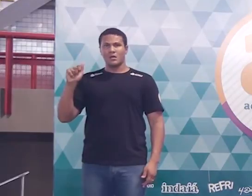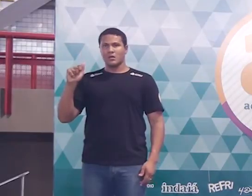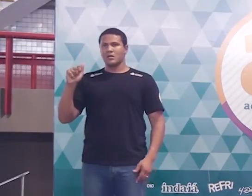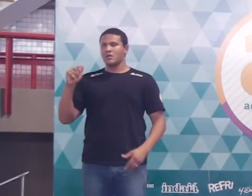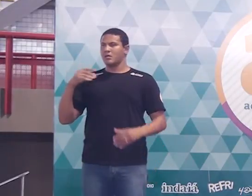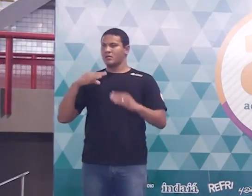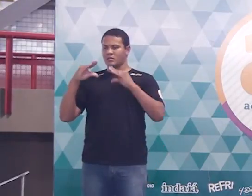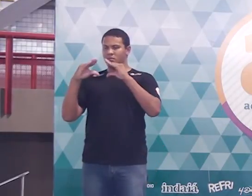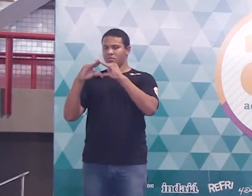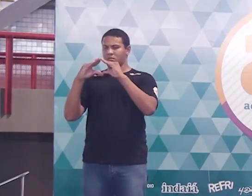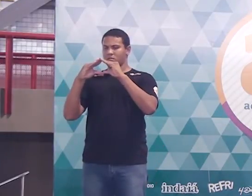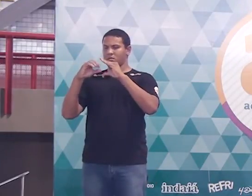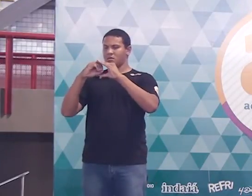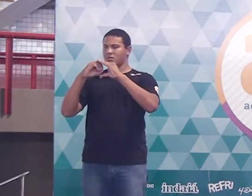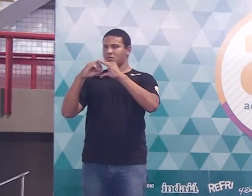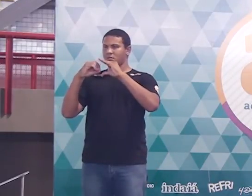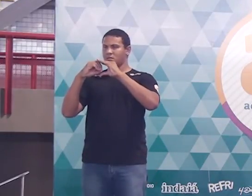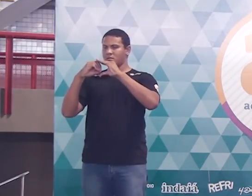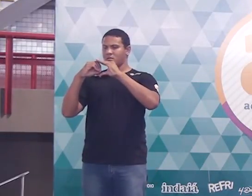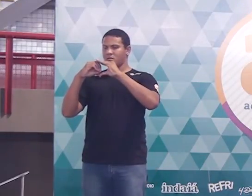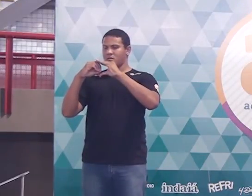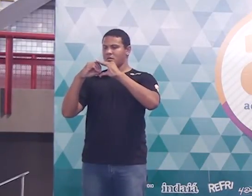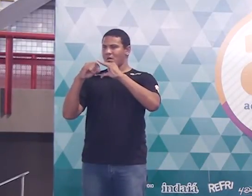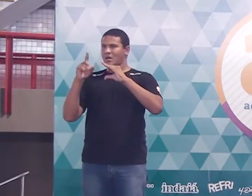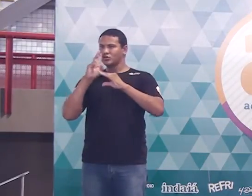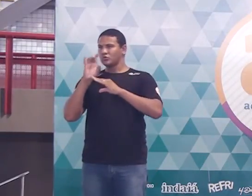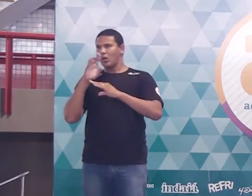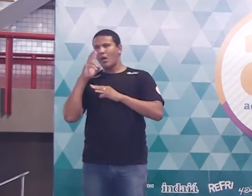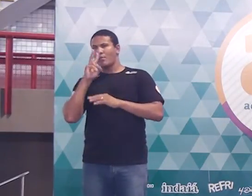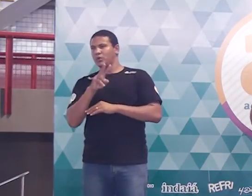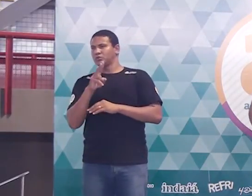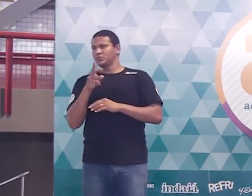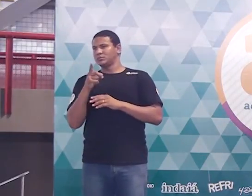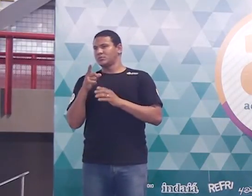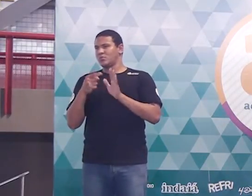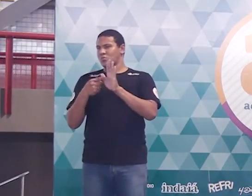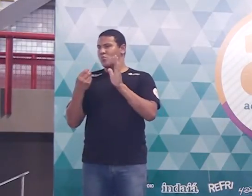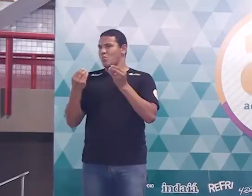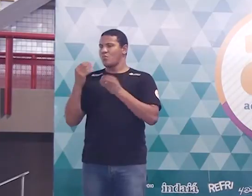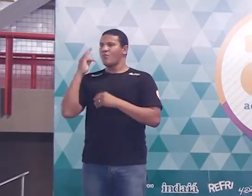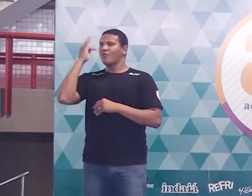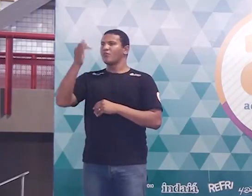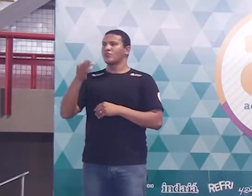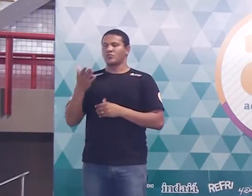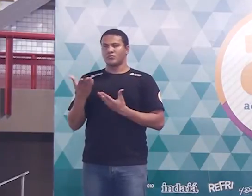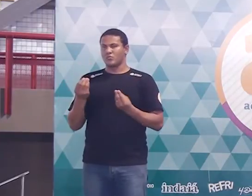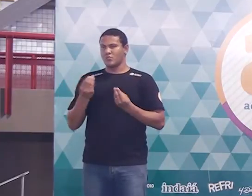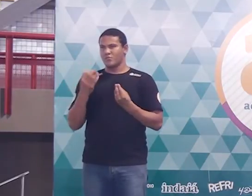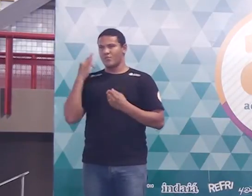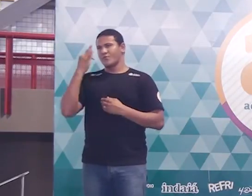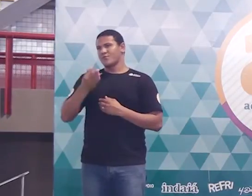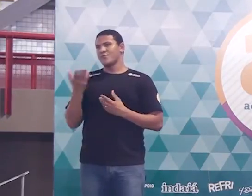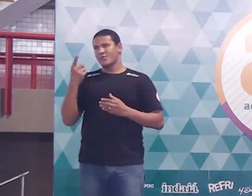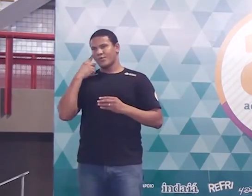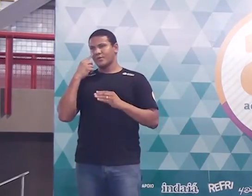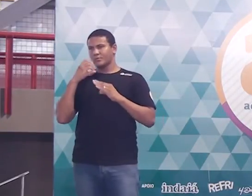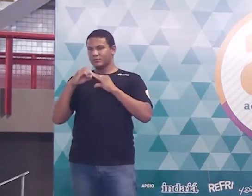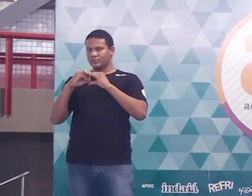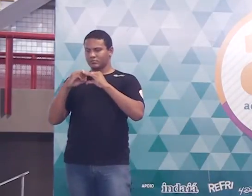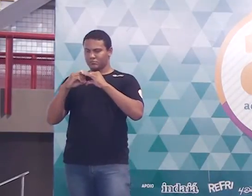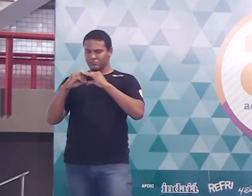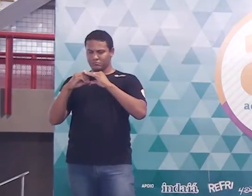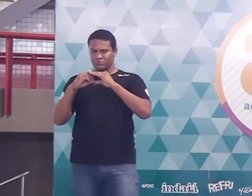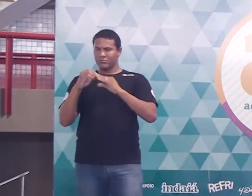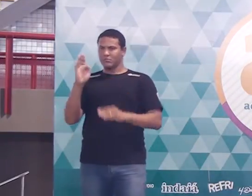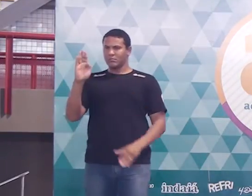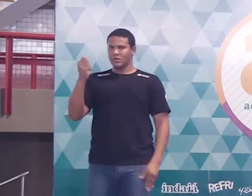mostrando o que vai ser o futuro da humanidade. Mas não é para você sofrer por antecipação não, mas vai chegar lá. Qual a diferença entre